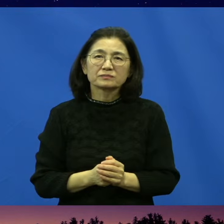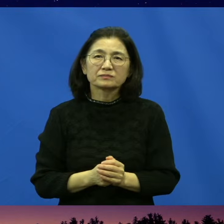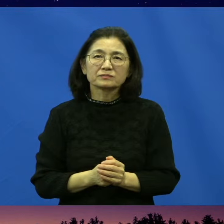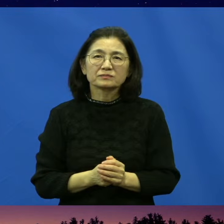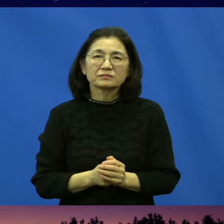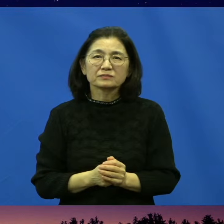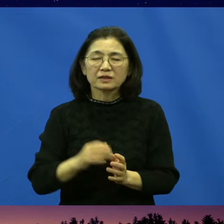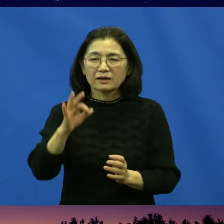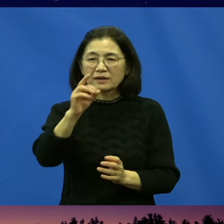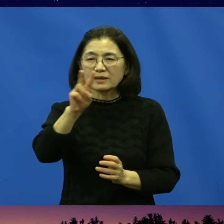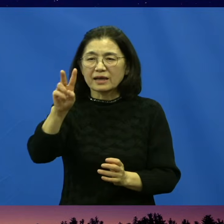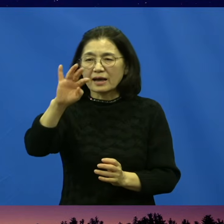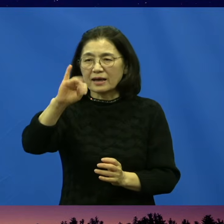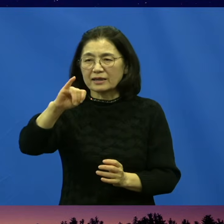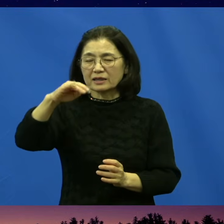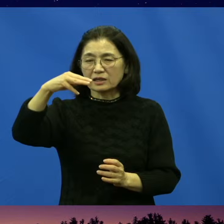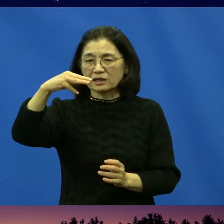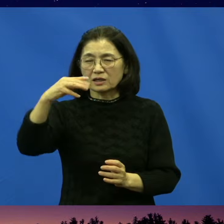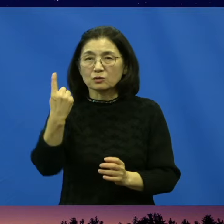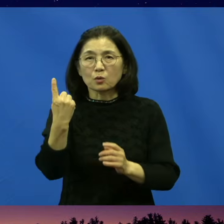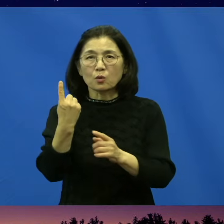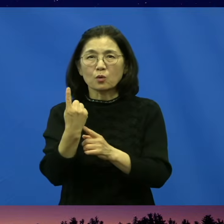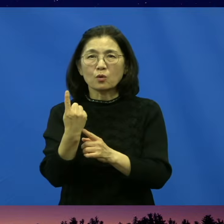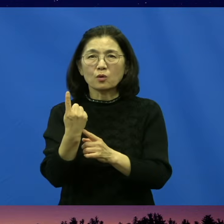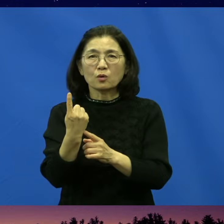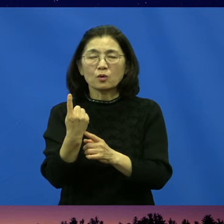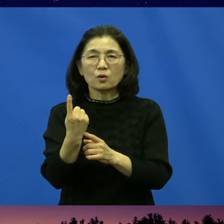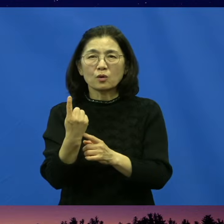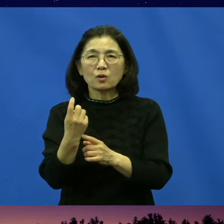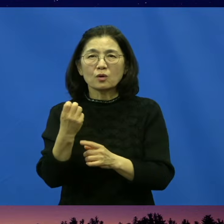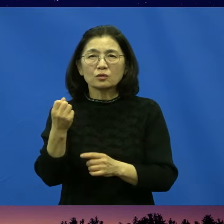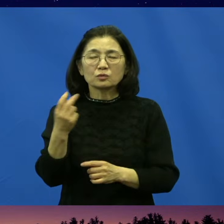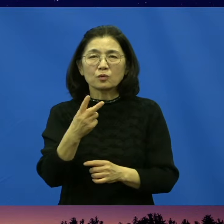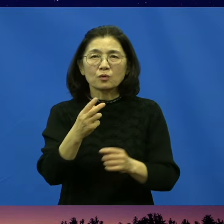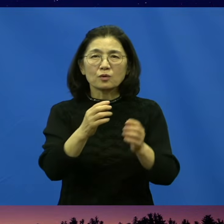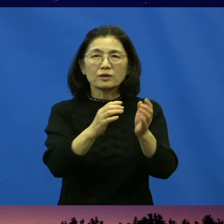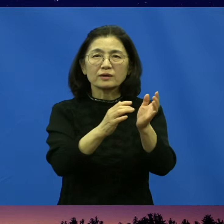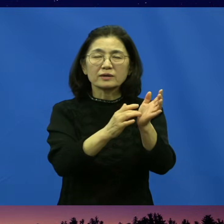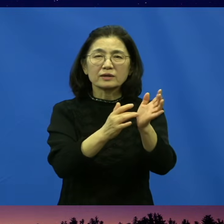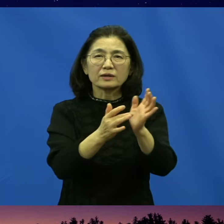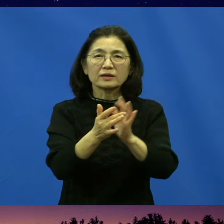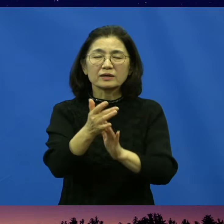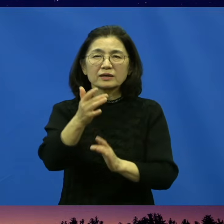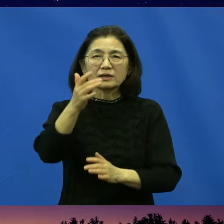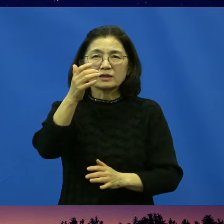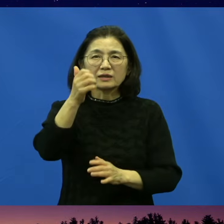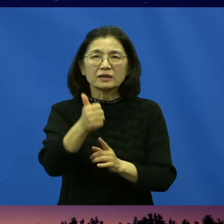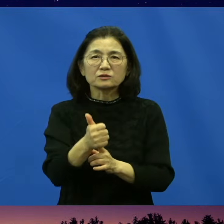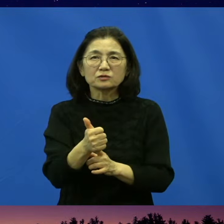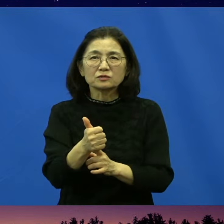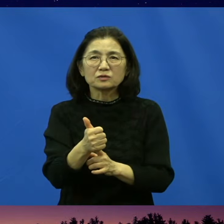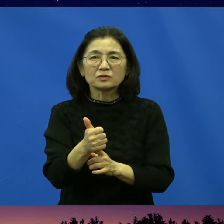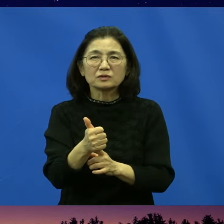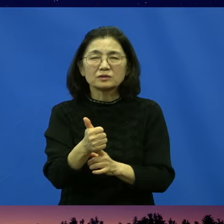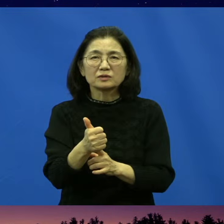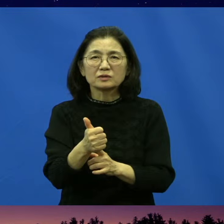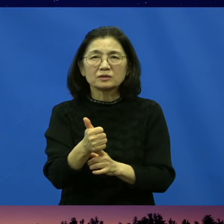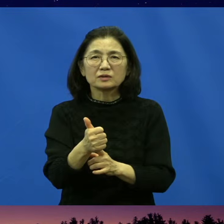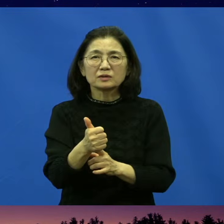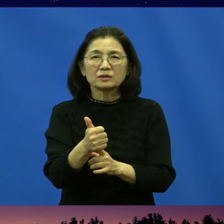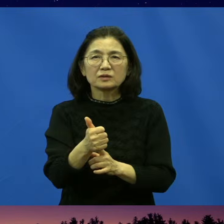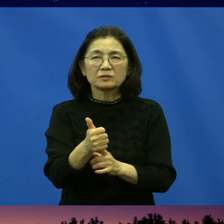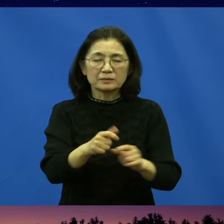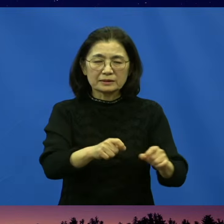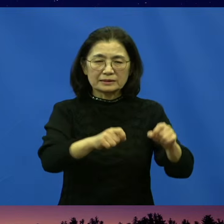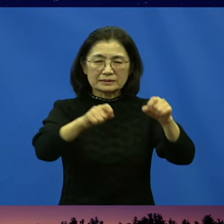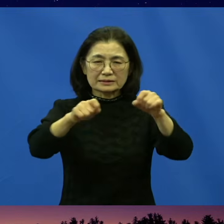회당장 야이로에게는 자신의 위신과 또 예수님의 그 시간을 지체하심이 믿음의